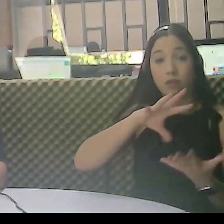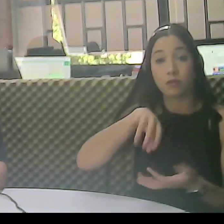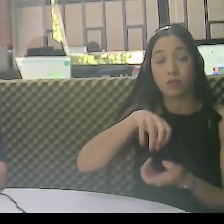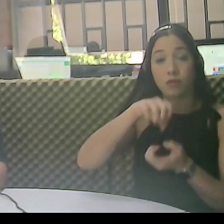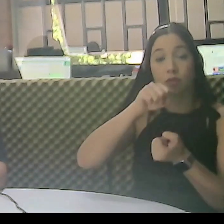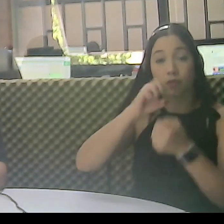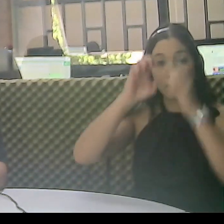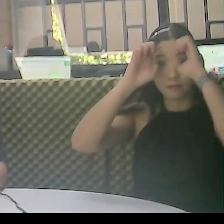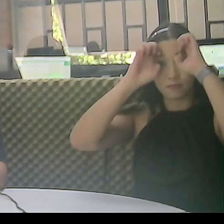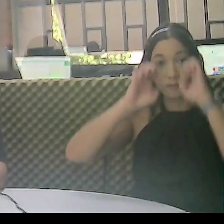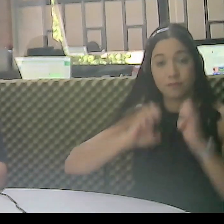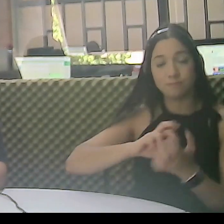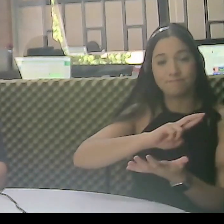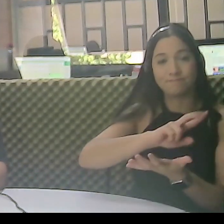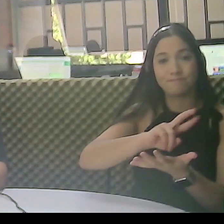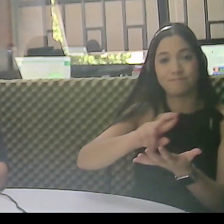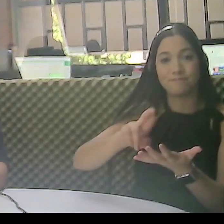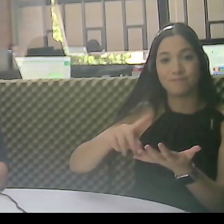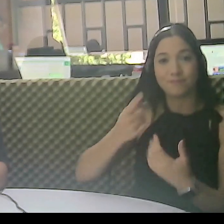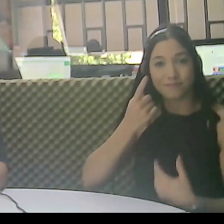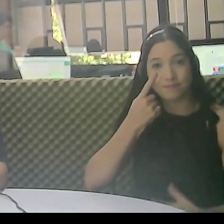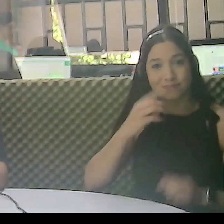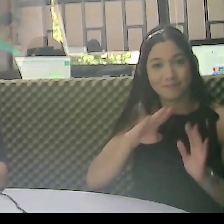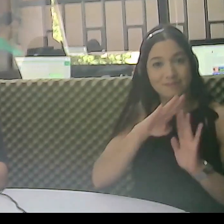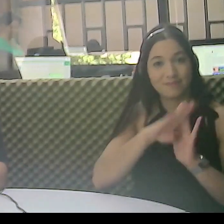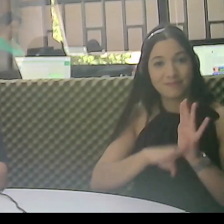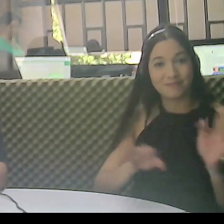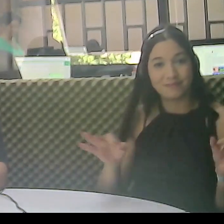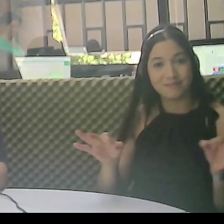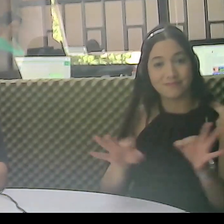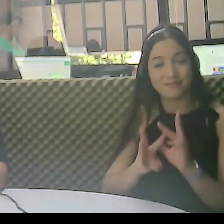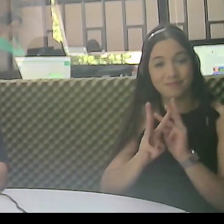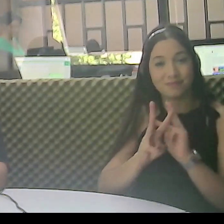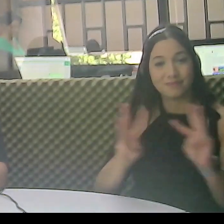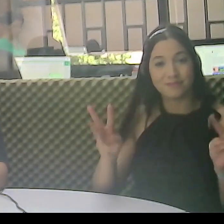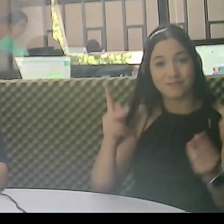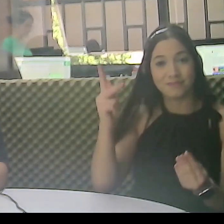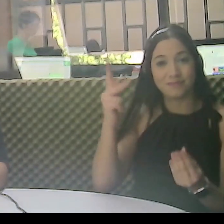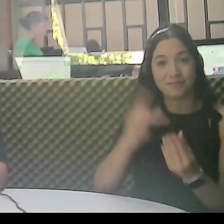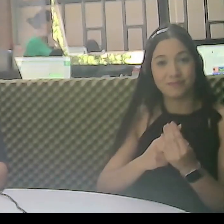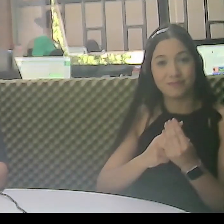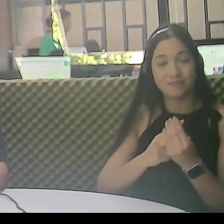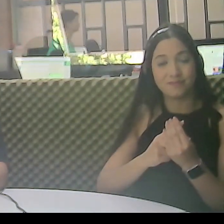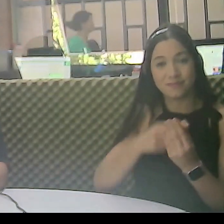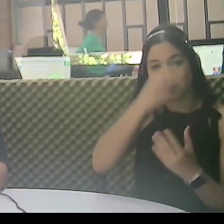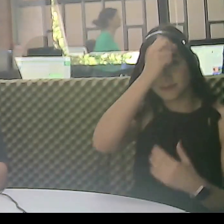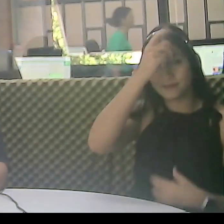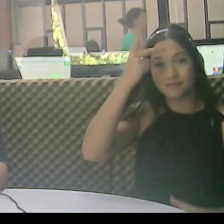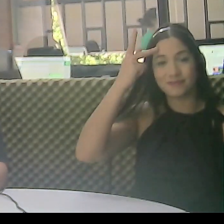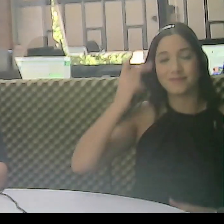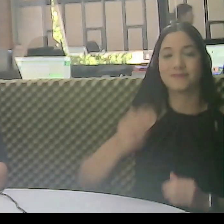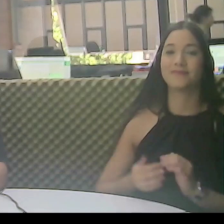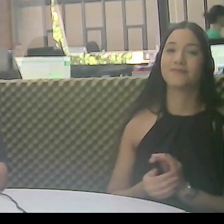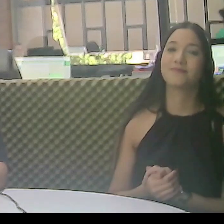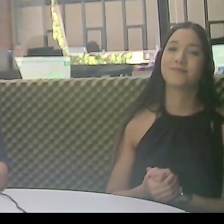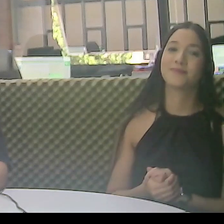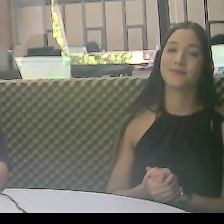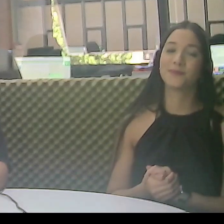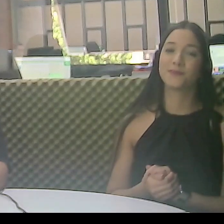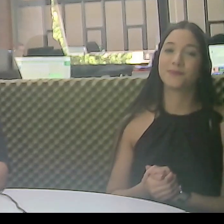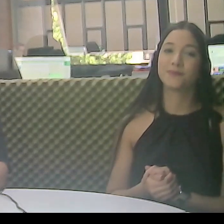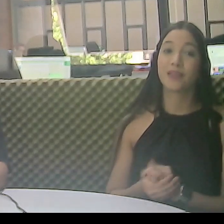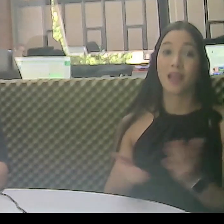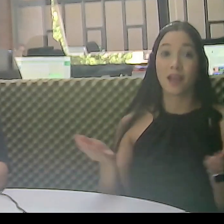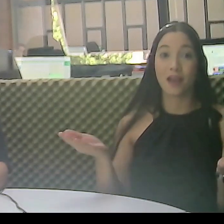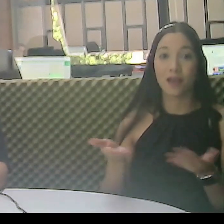sustentabilidade ética, entre outros. Veja a programação completa na página do PROCON, no portal da Prefeitura.